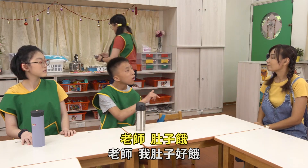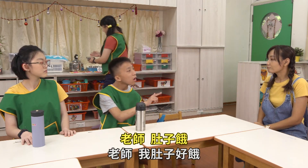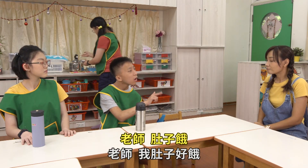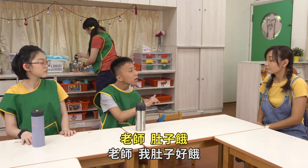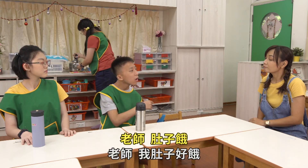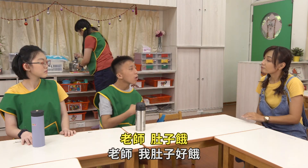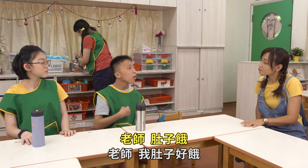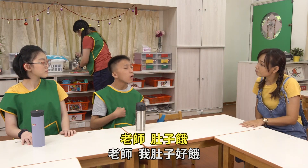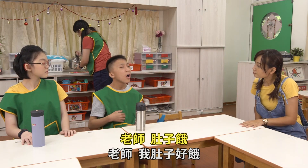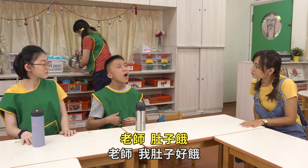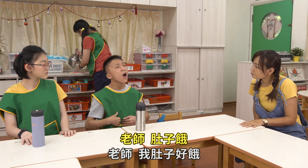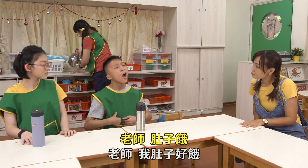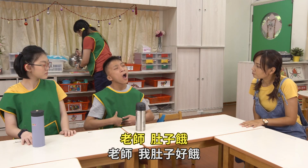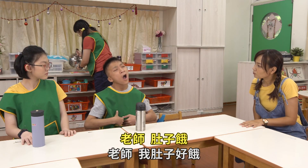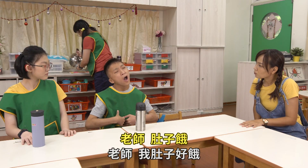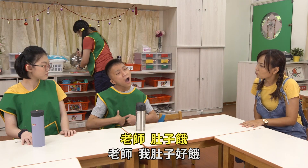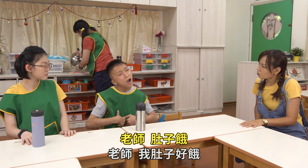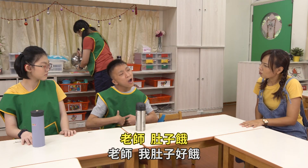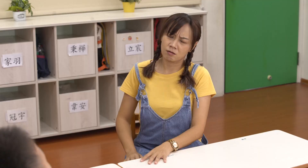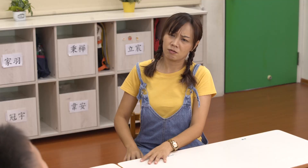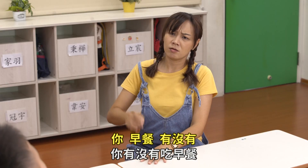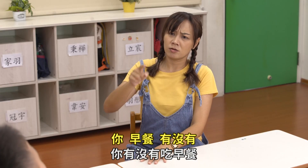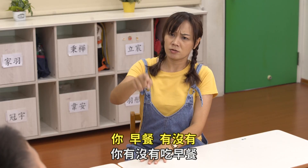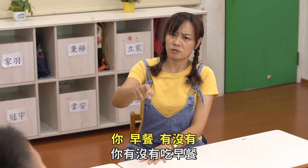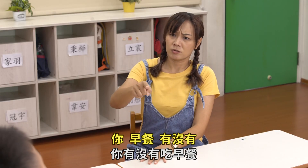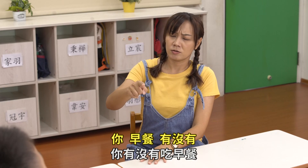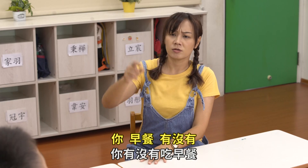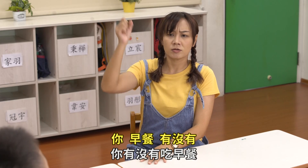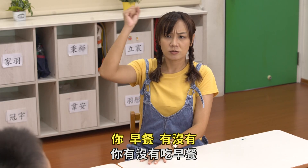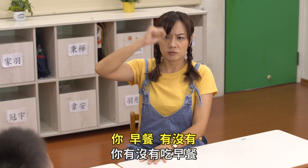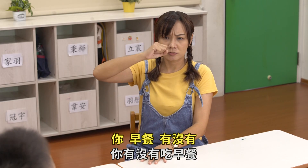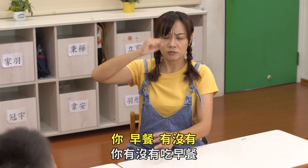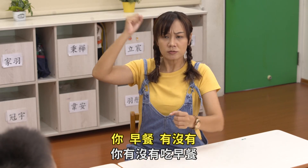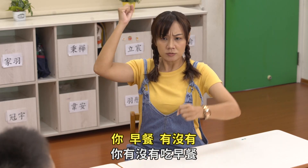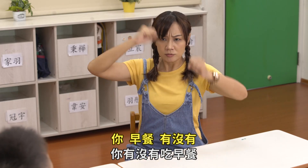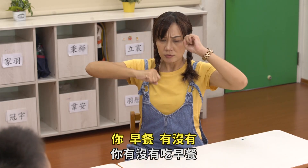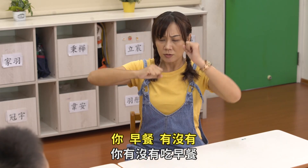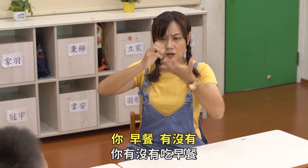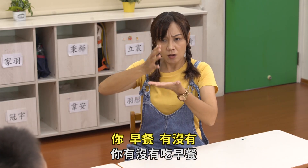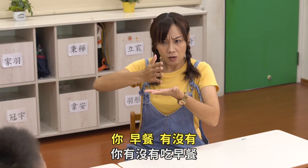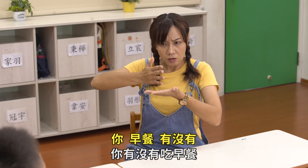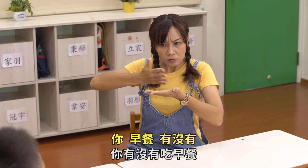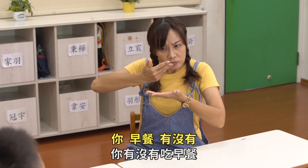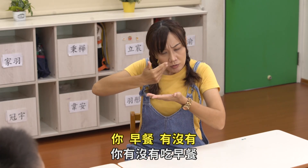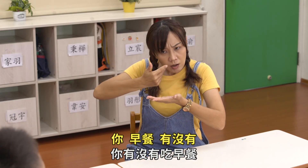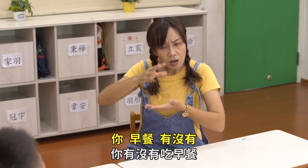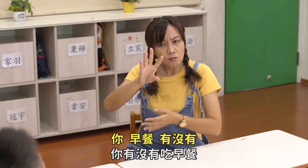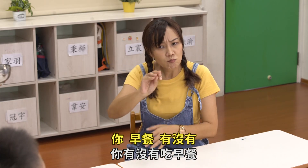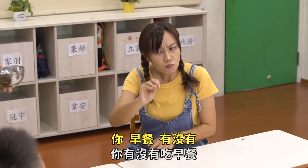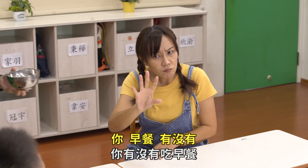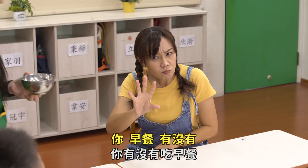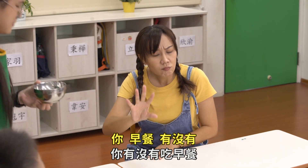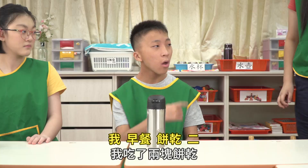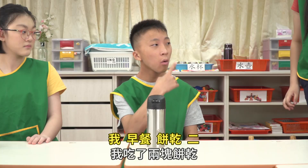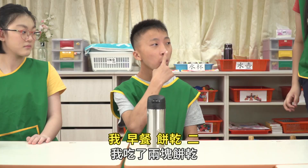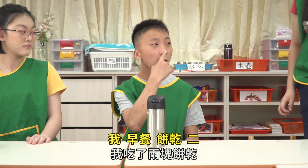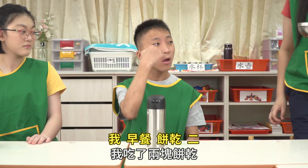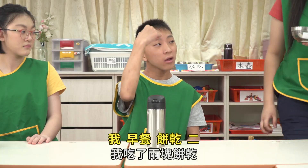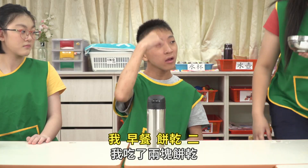老师，我肚子好饿。 你有没有吃早餐？ 我